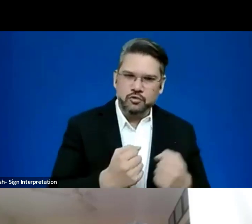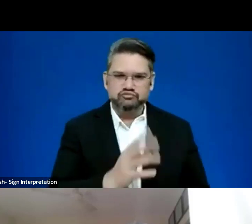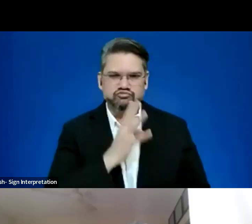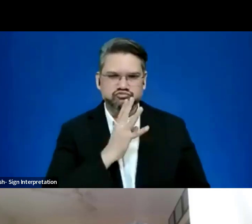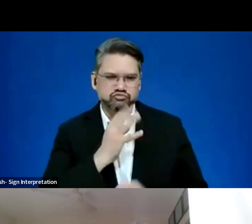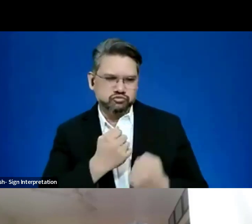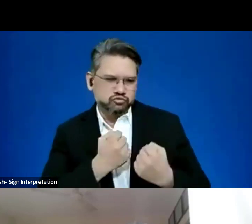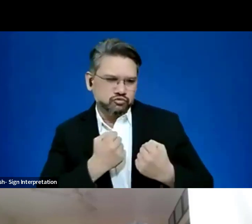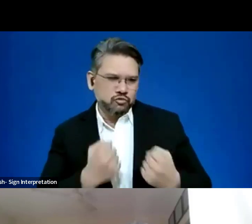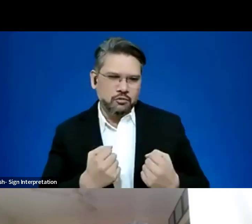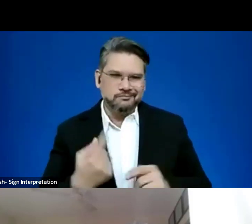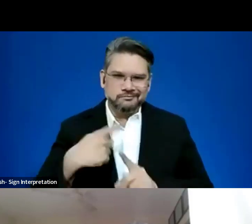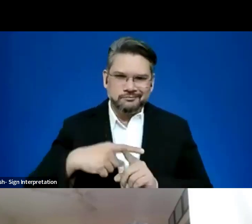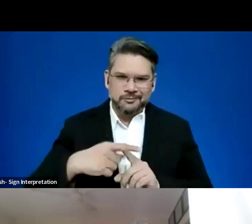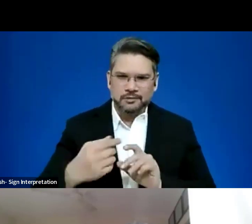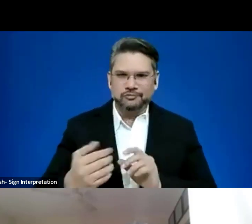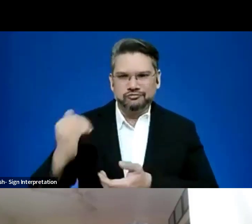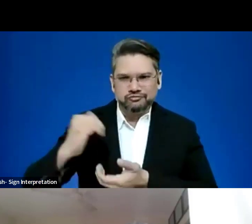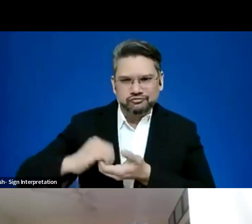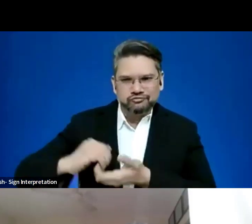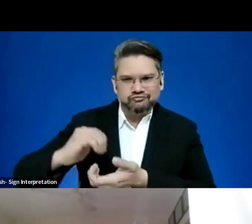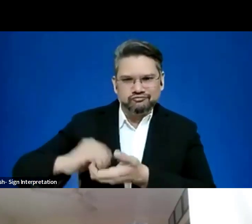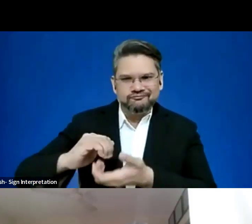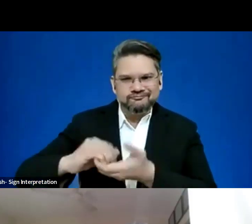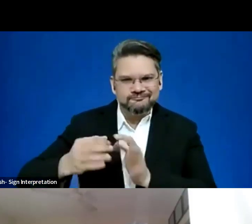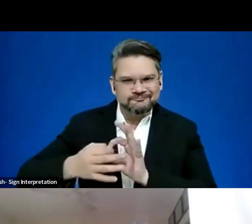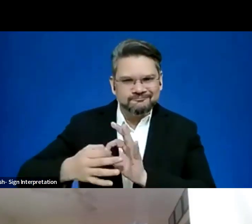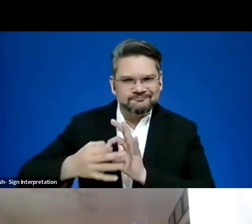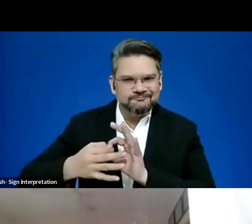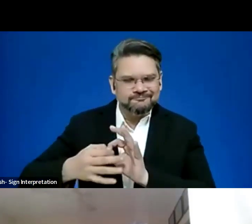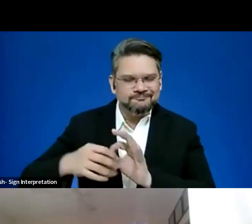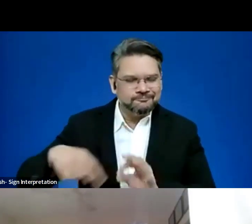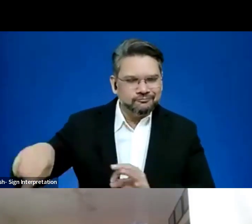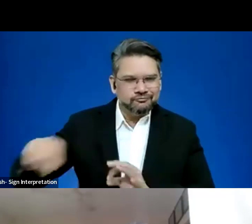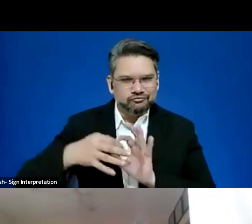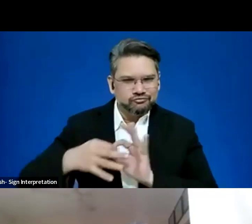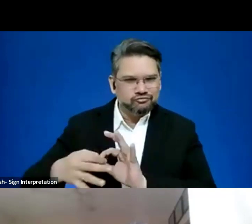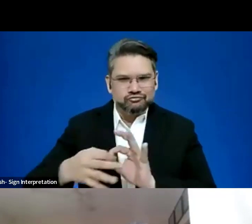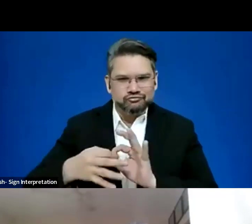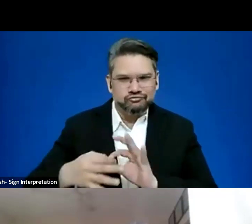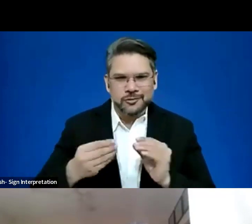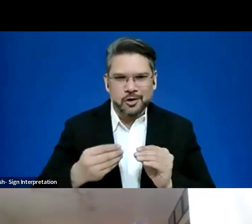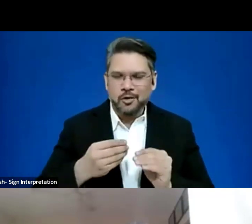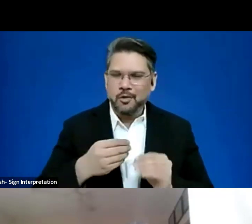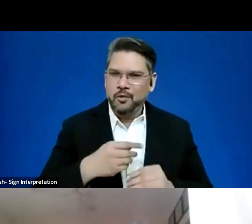动，一直在去推进去发生，并且来去创建